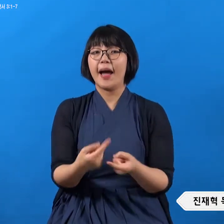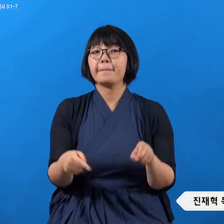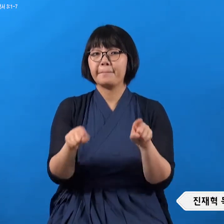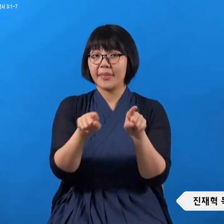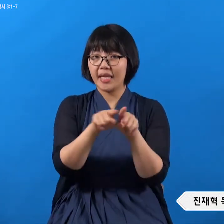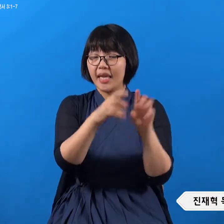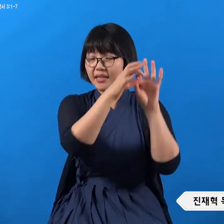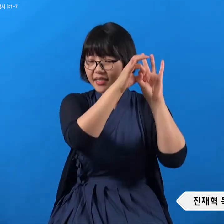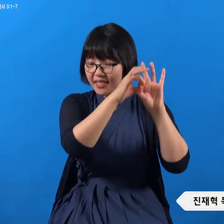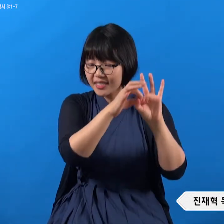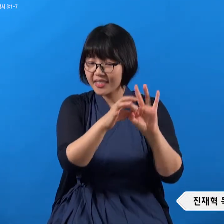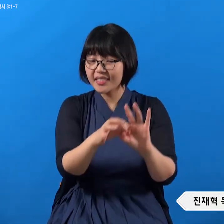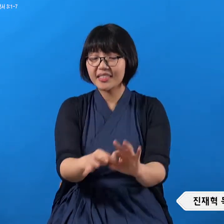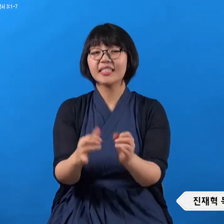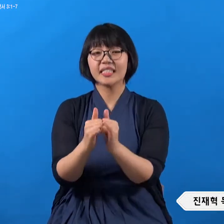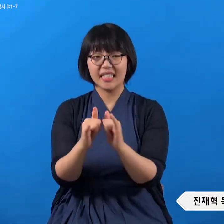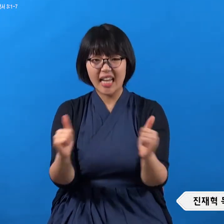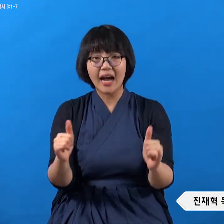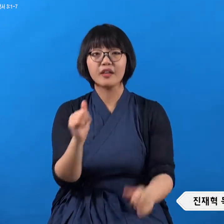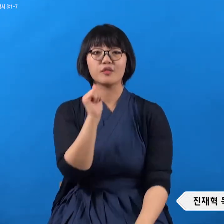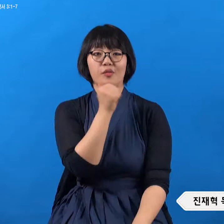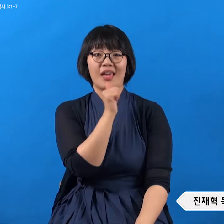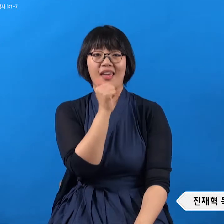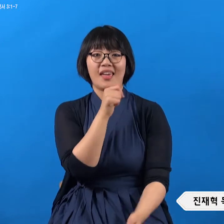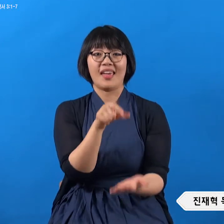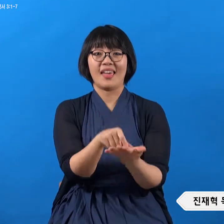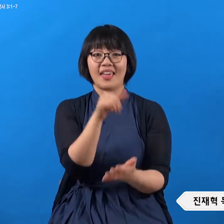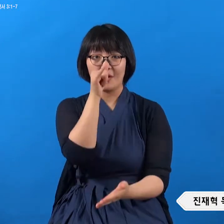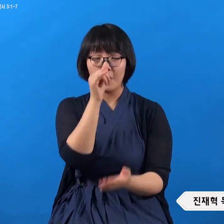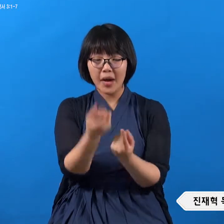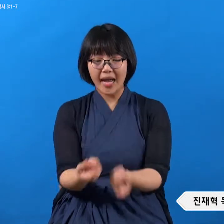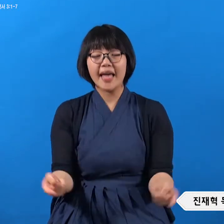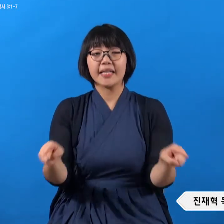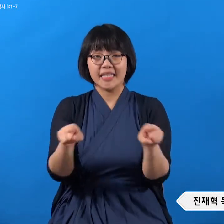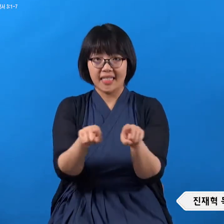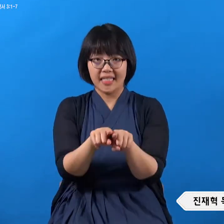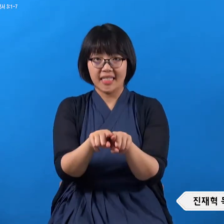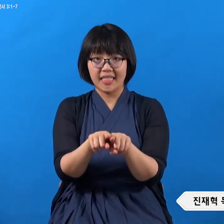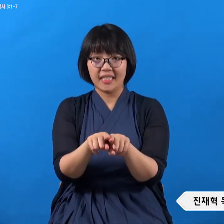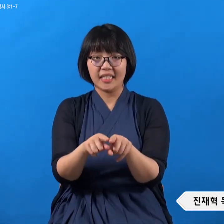함께 이어갈 자라고 말하며 같이